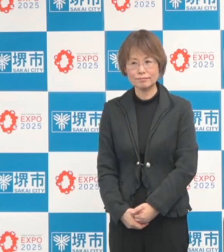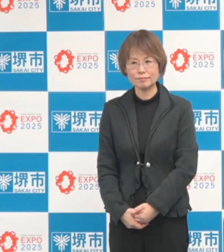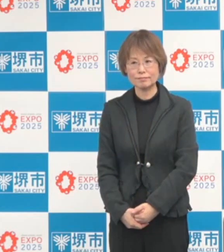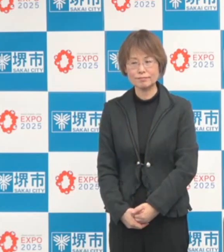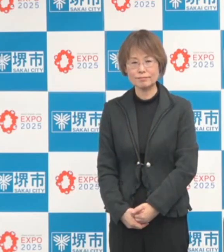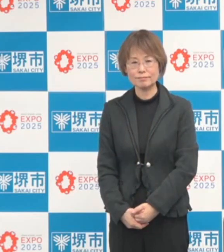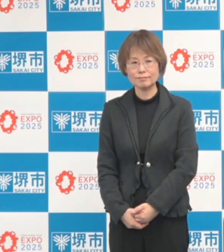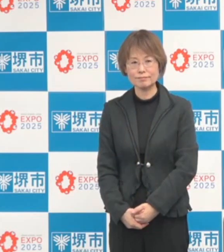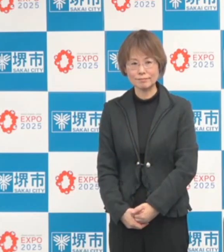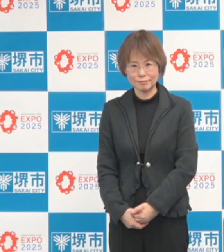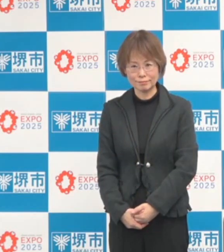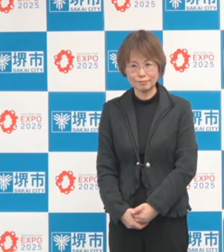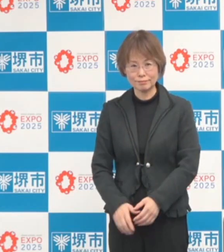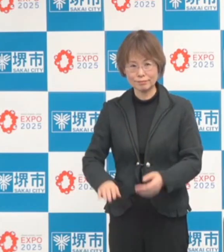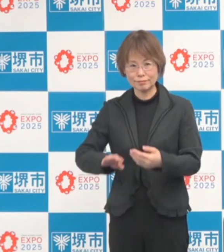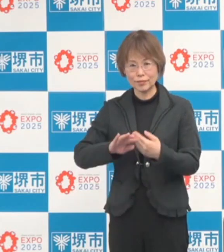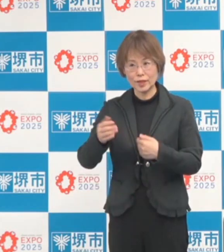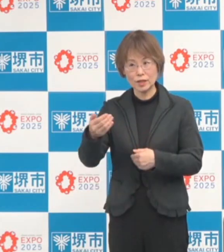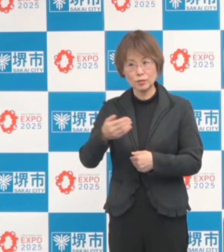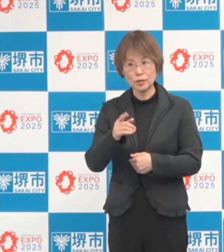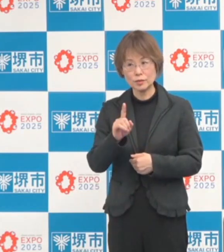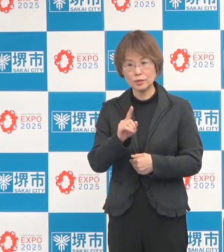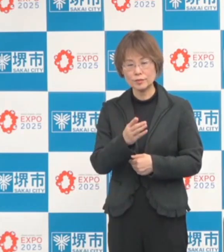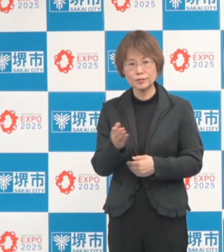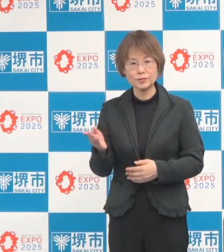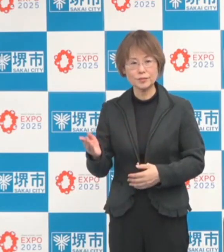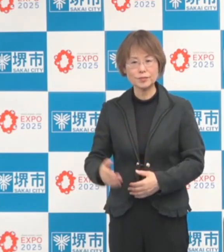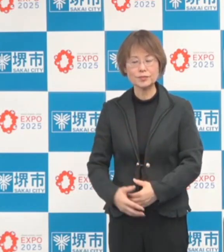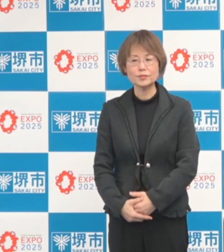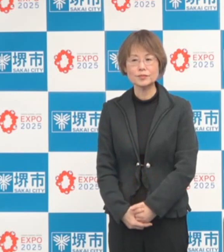はい、はい、それでは他にご質問いかがでしょうか。